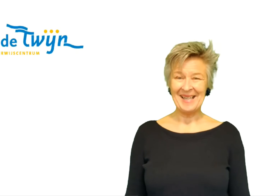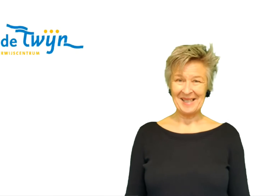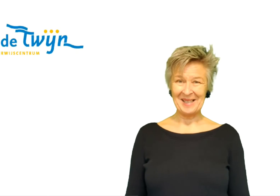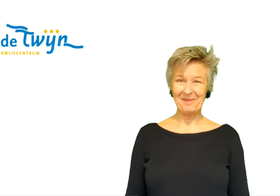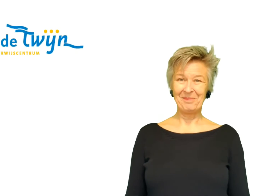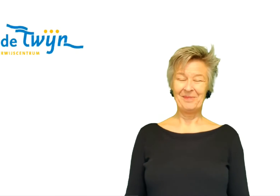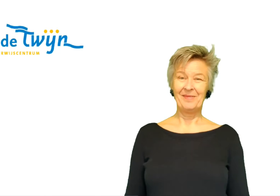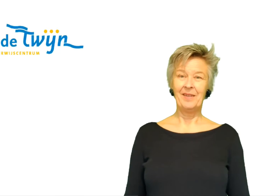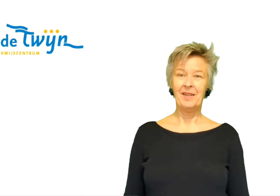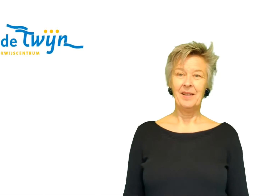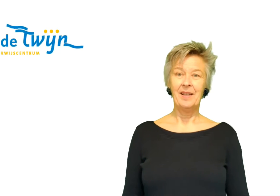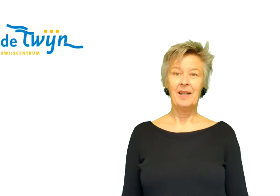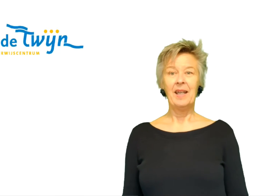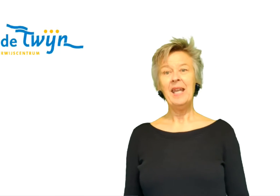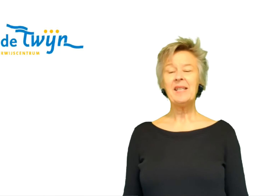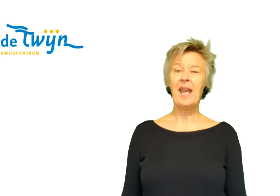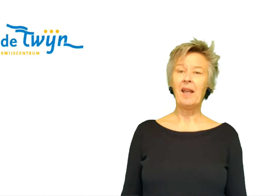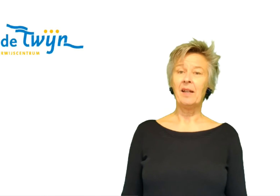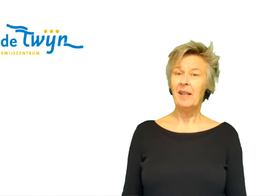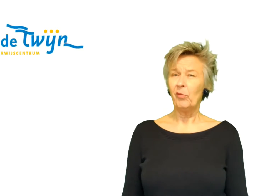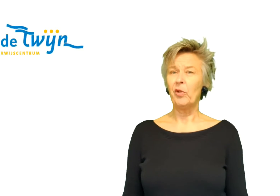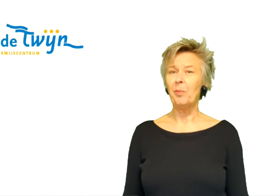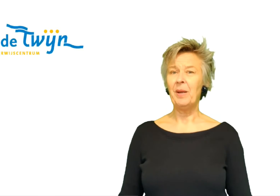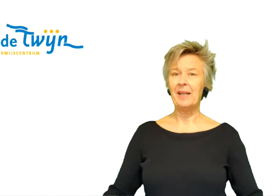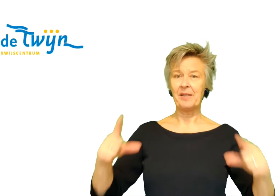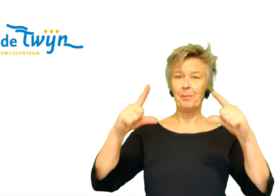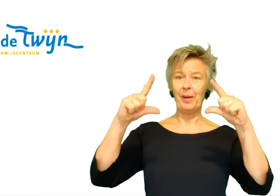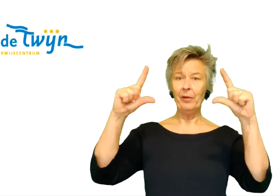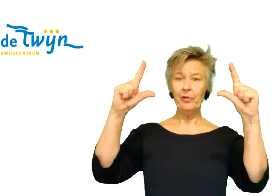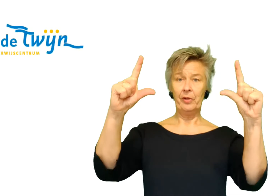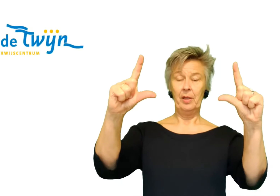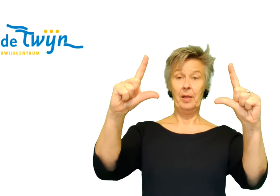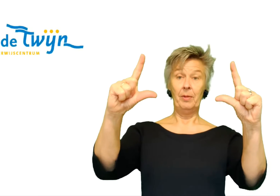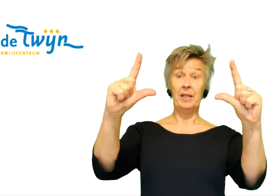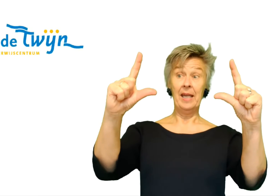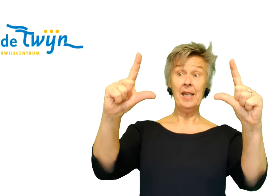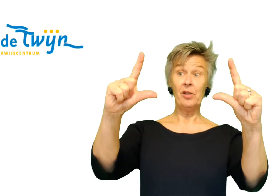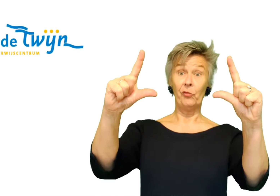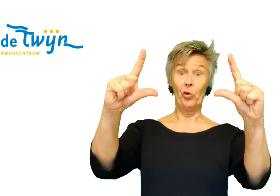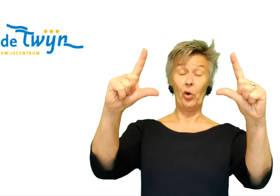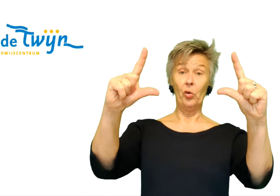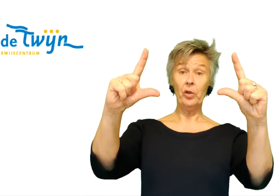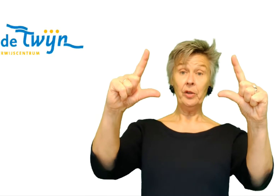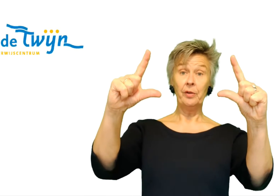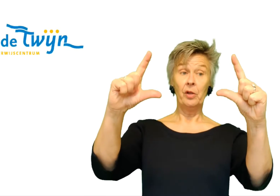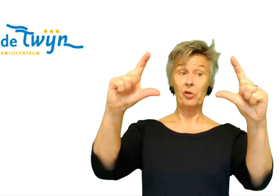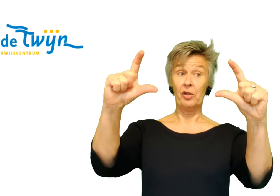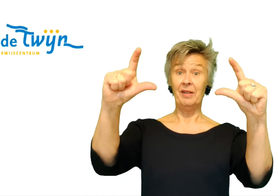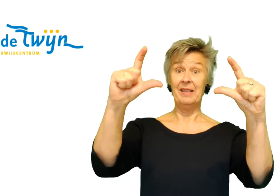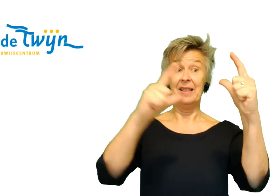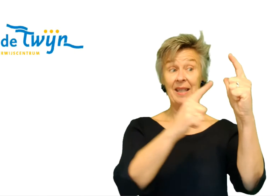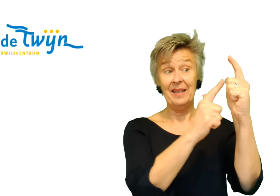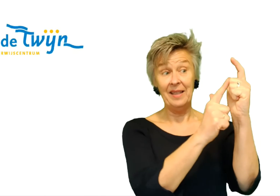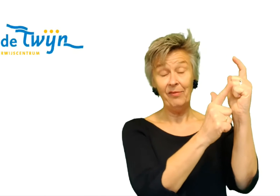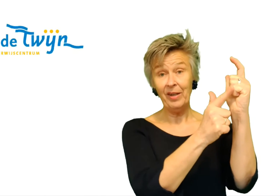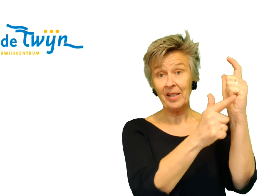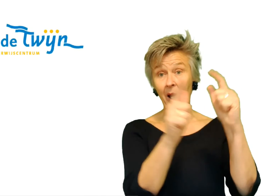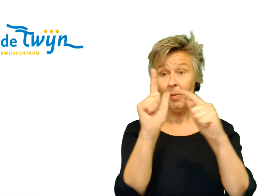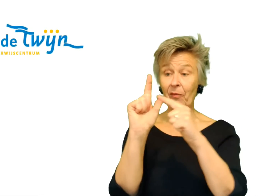Pindakaas. Is eigenlijk net of je de pinda spelt. Heb je deze voor nodig. Dus die vingers allemaal